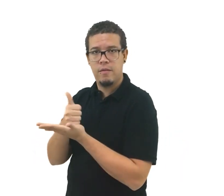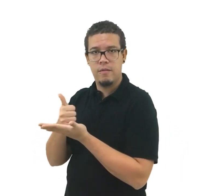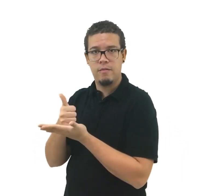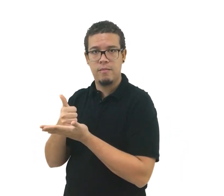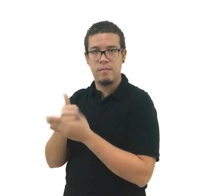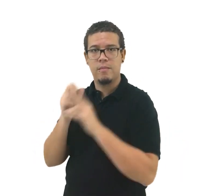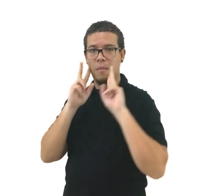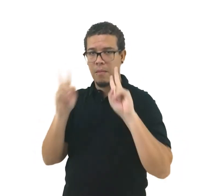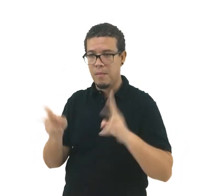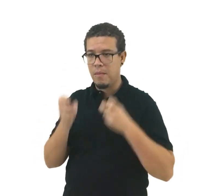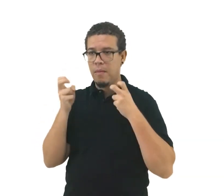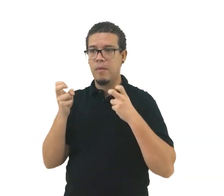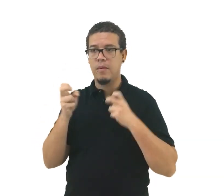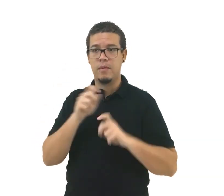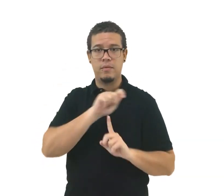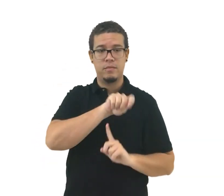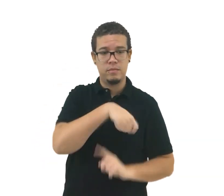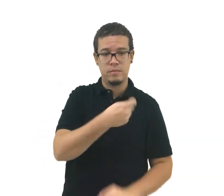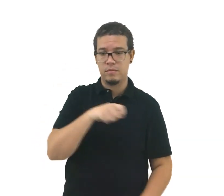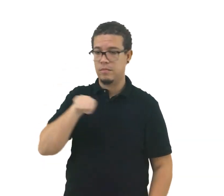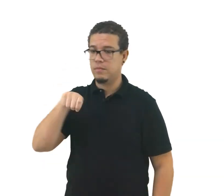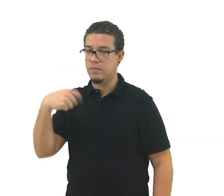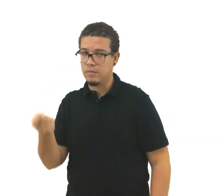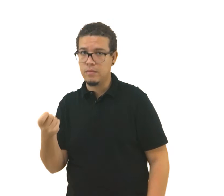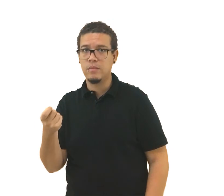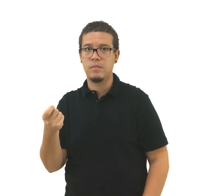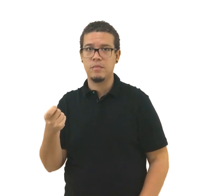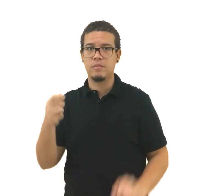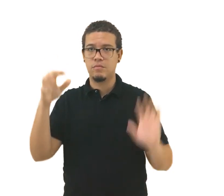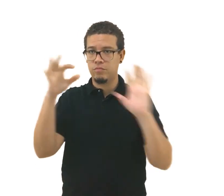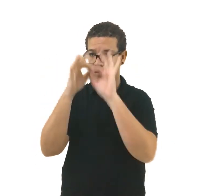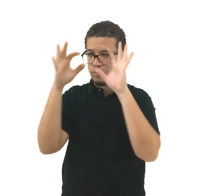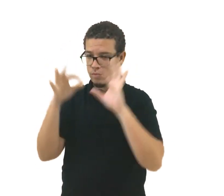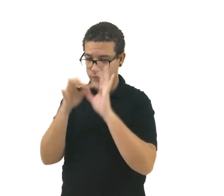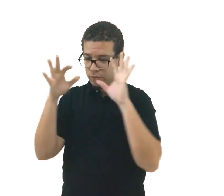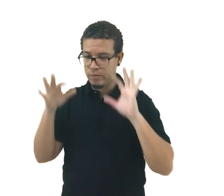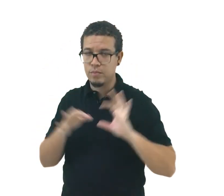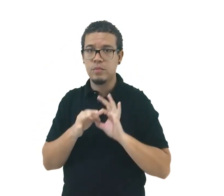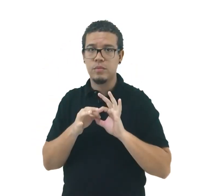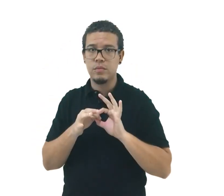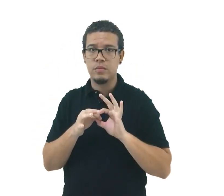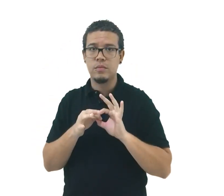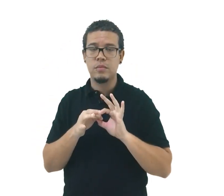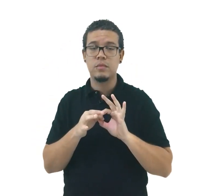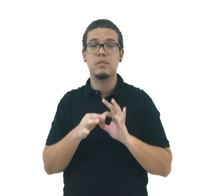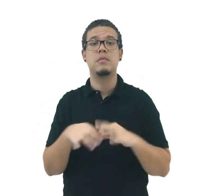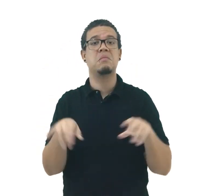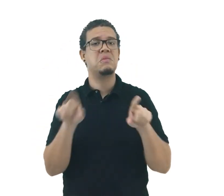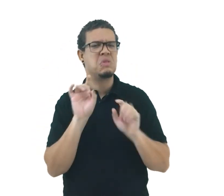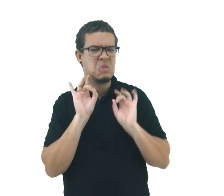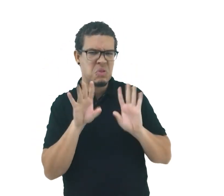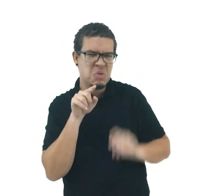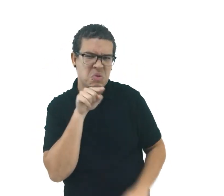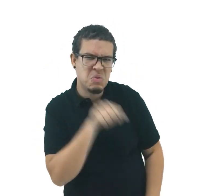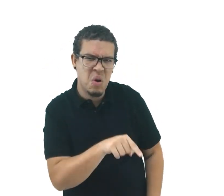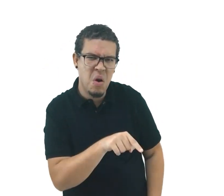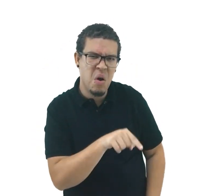a diferença em cada sinalização? Então, foi um sinal composto. E nós só temos somente